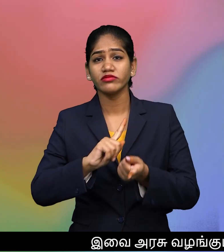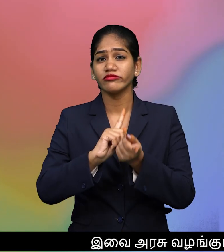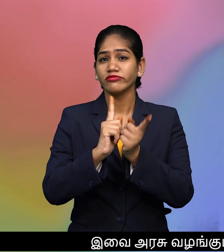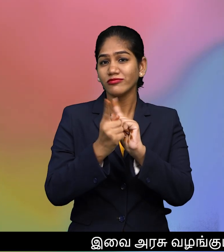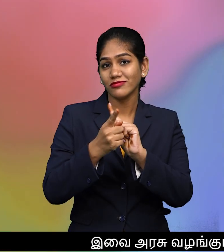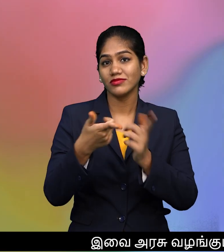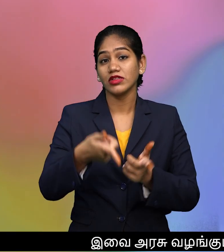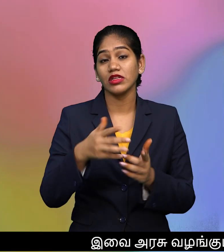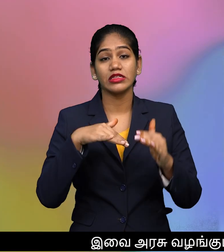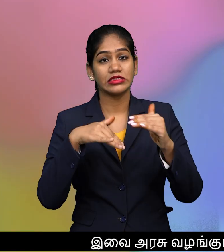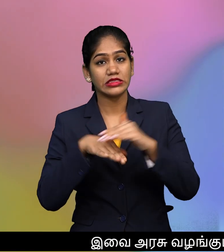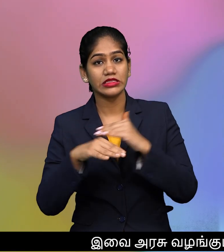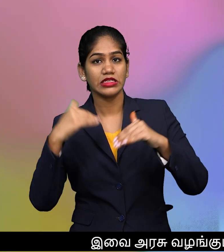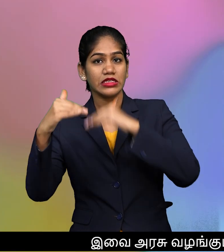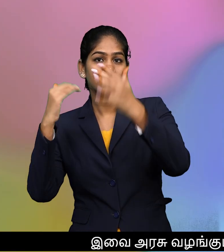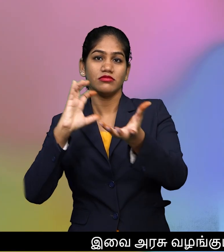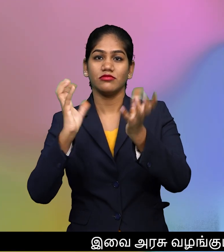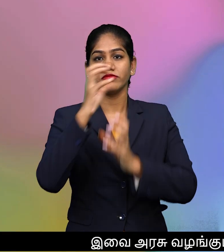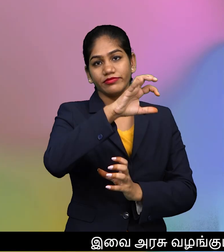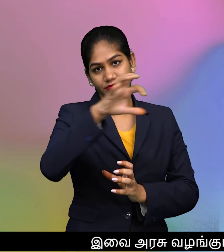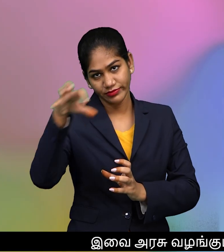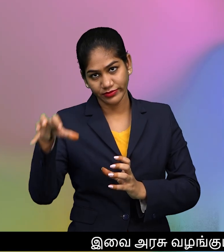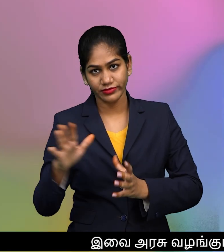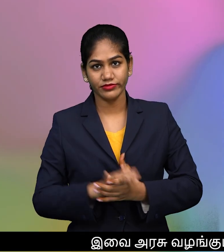இவை அரசு வழங்கும் பள்ளிகள் போன்ற வசதிகள்,